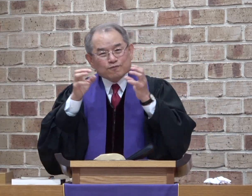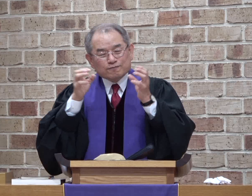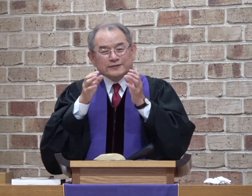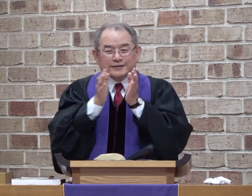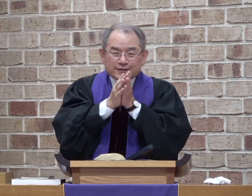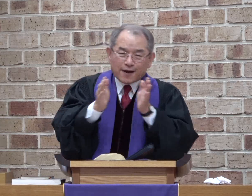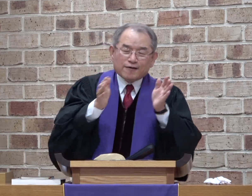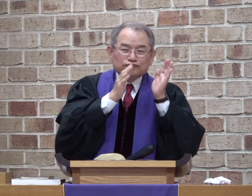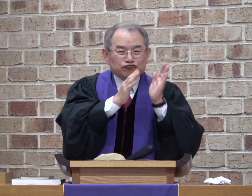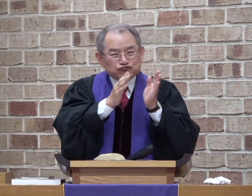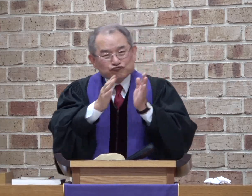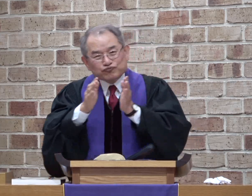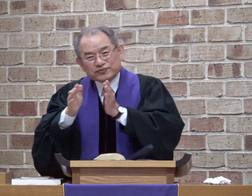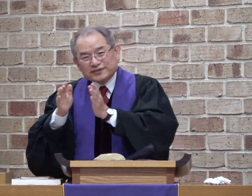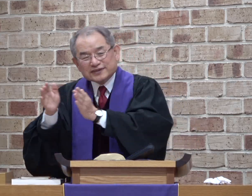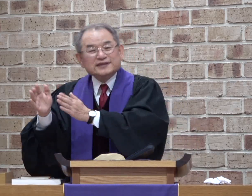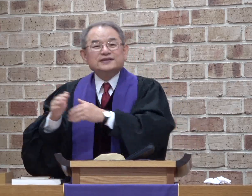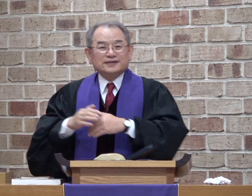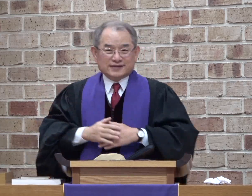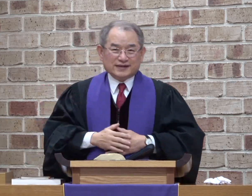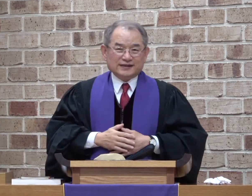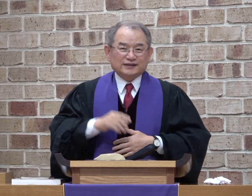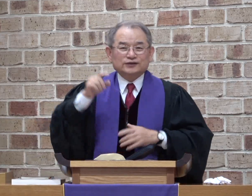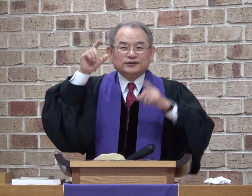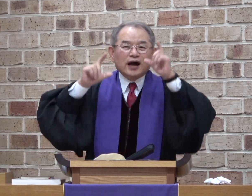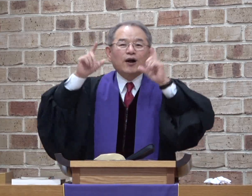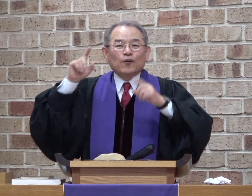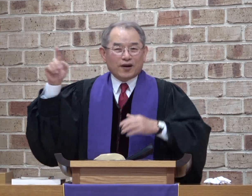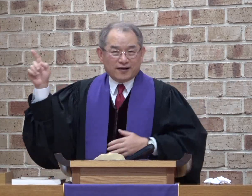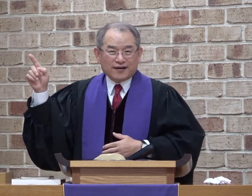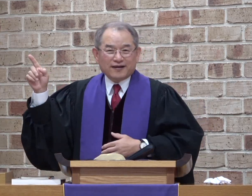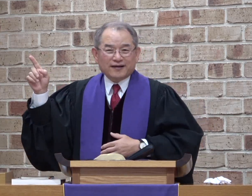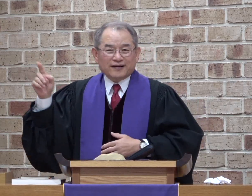이곳에서 우리가 교회 창립을 준비했습니다.